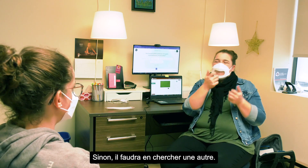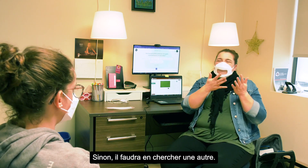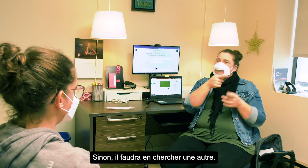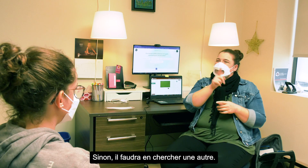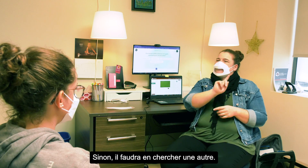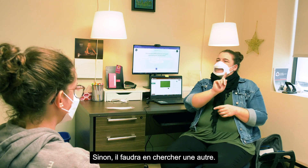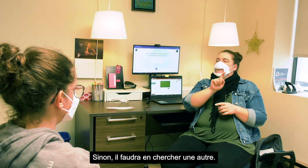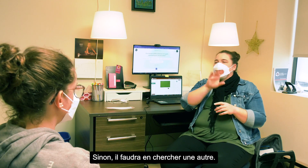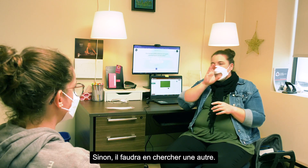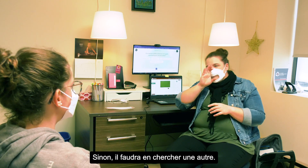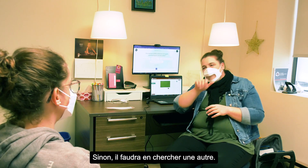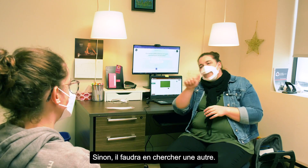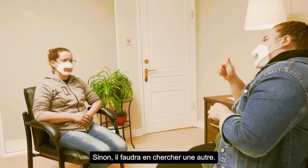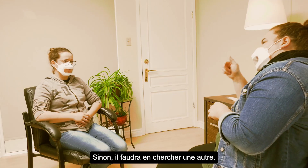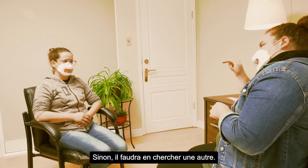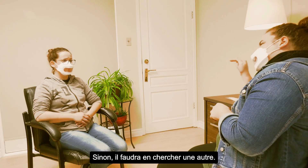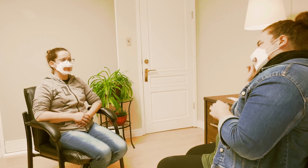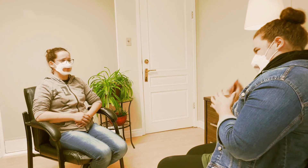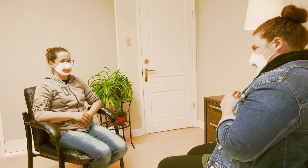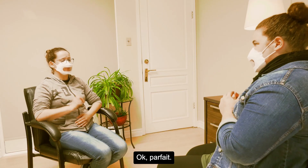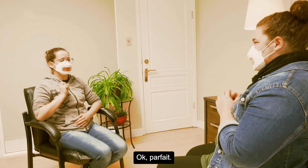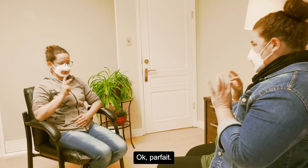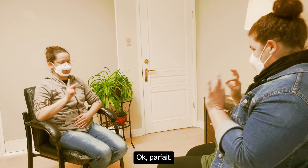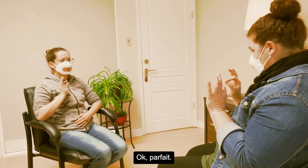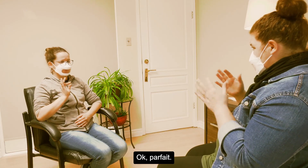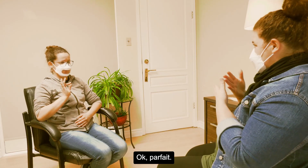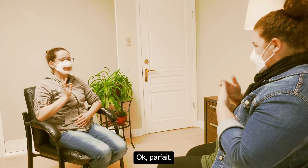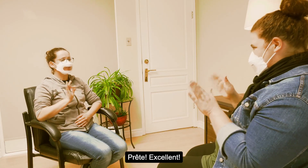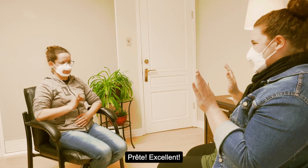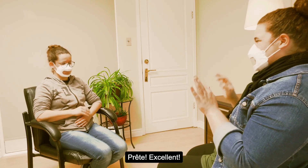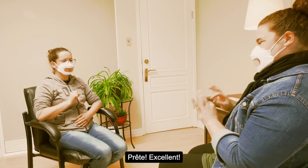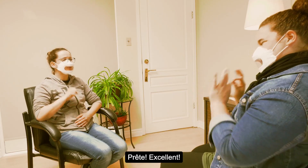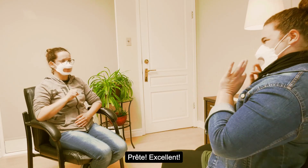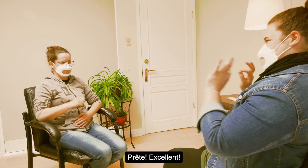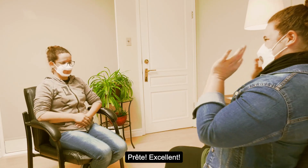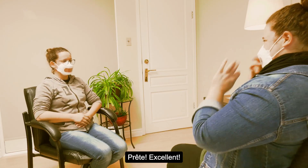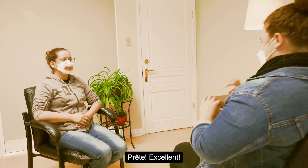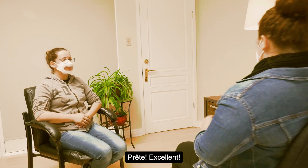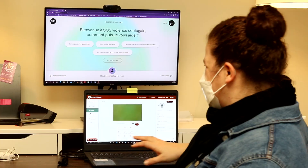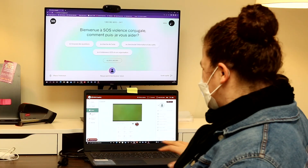il faudra en chercher un autre. OK, parfait. Excellent.